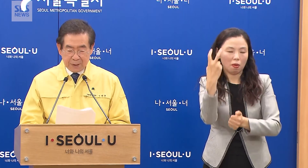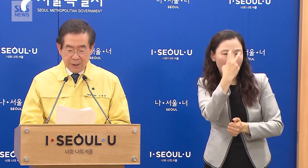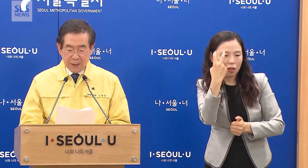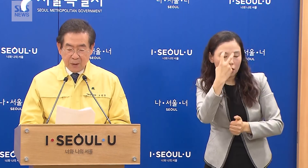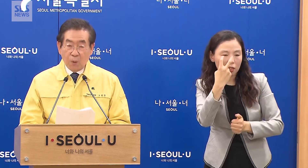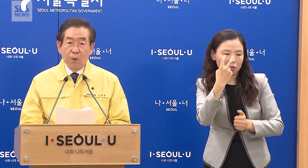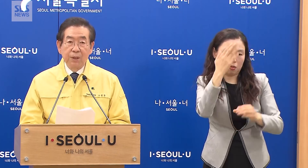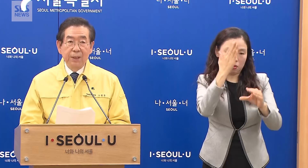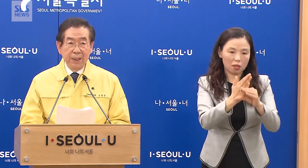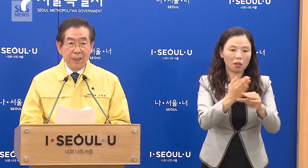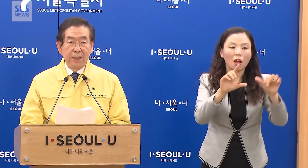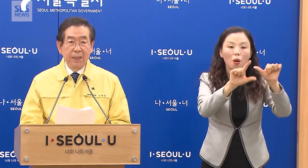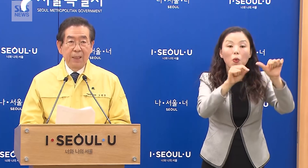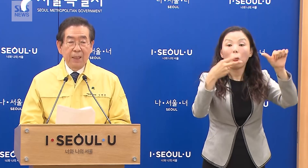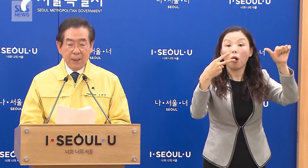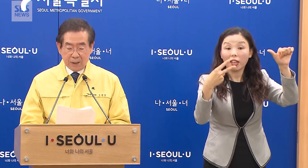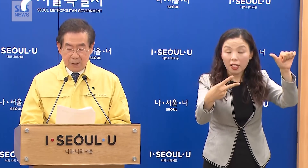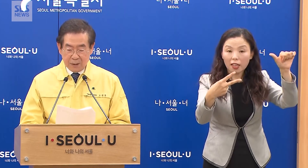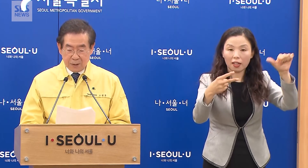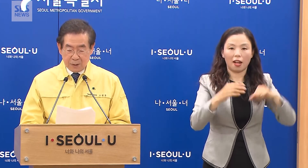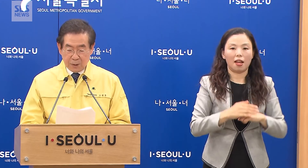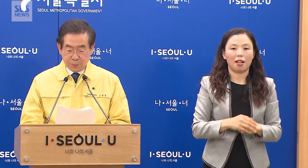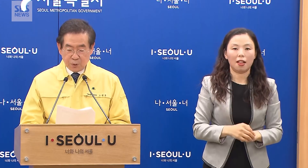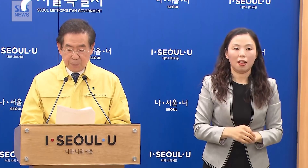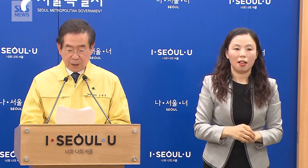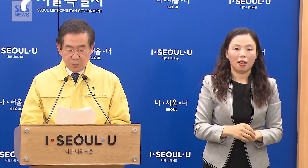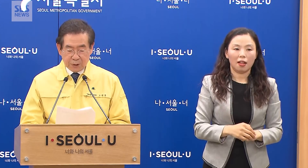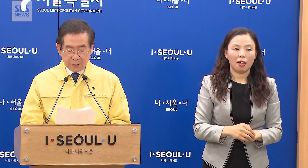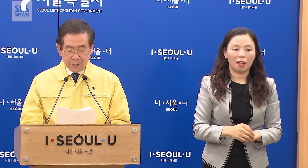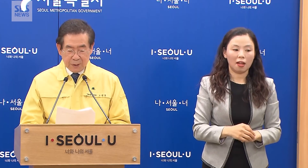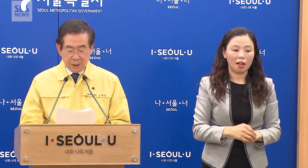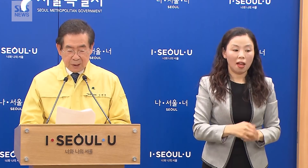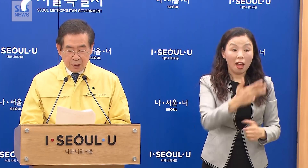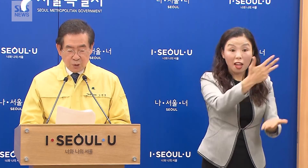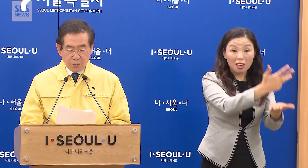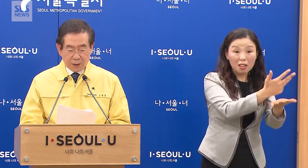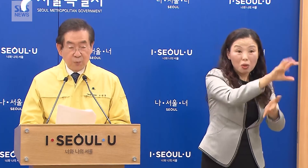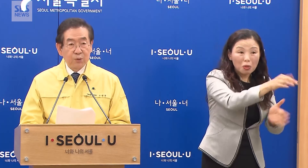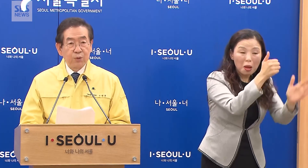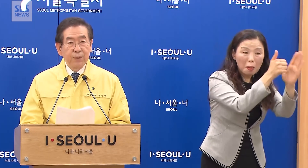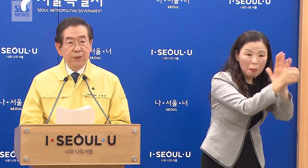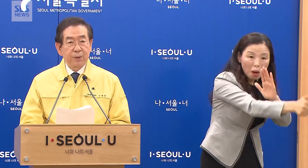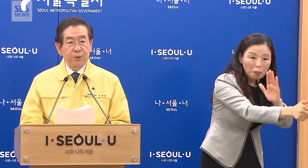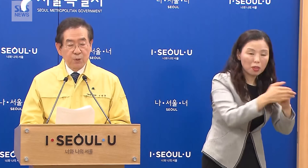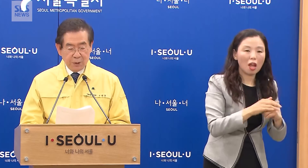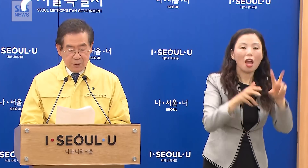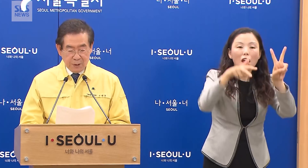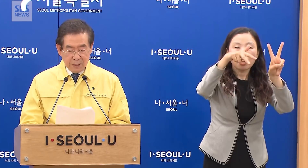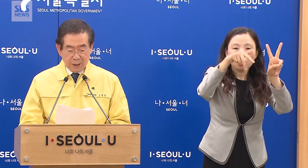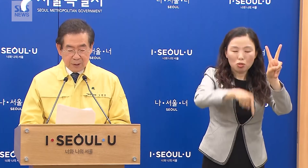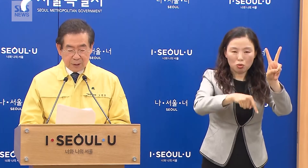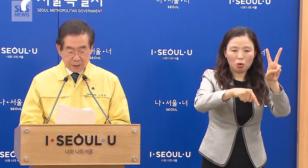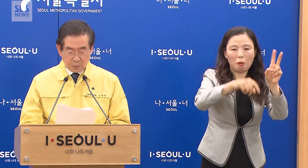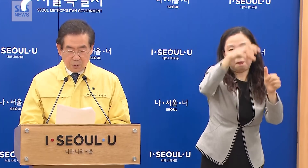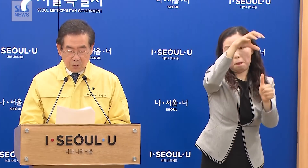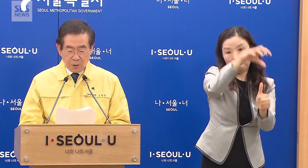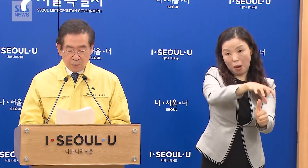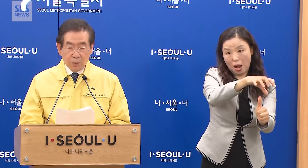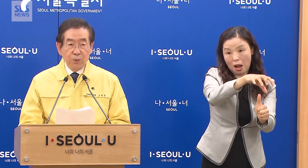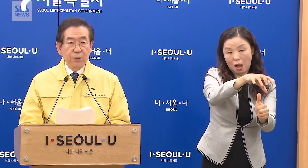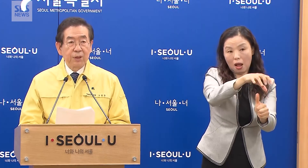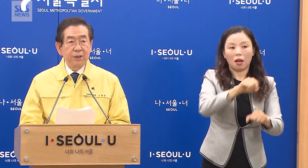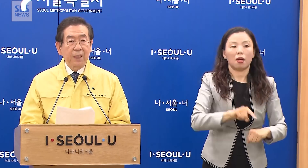1인 521 해당 업소에 방문자는 2주간 매출 및 접촉을 차지하고